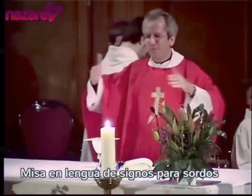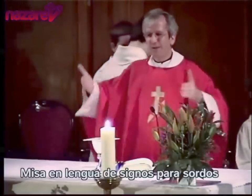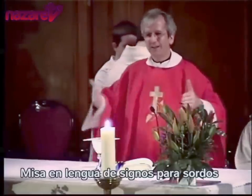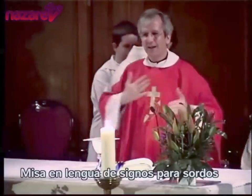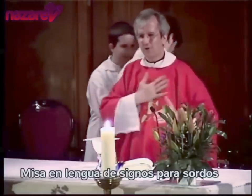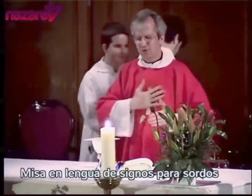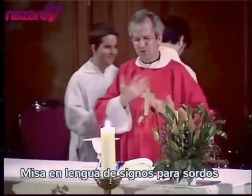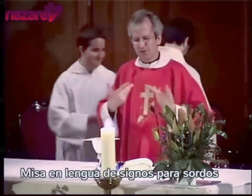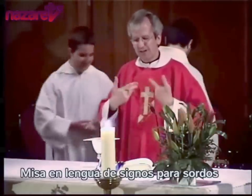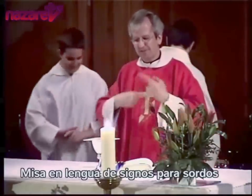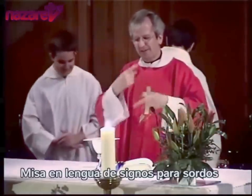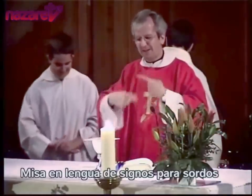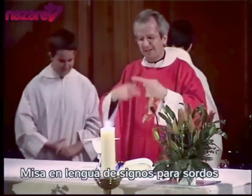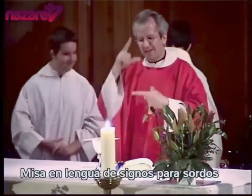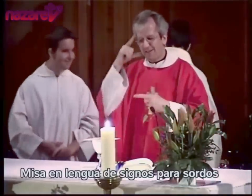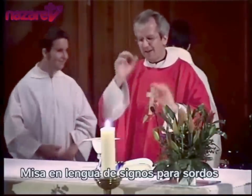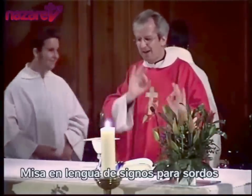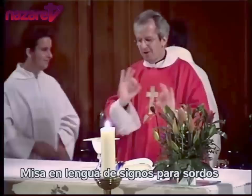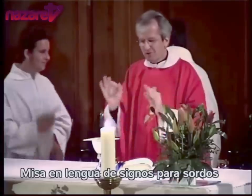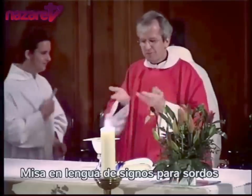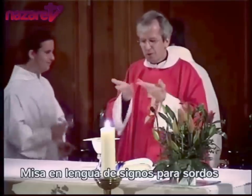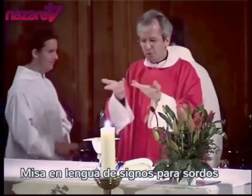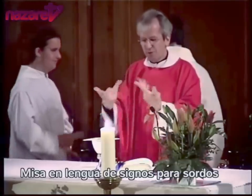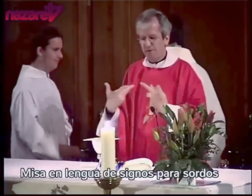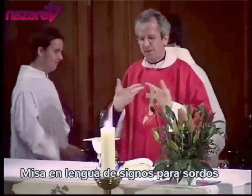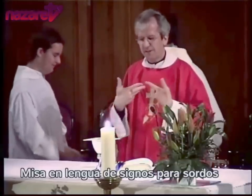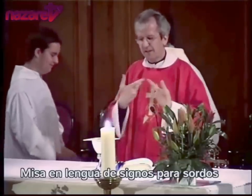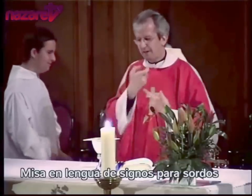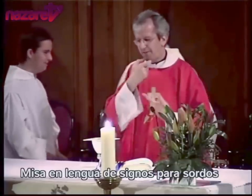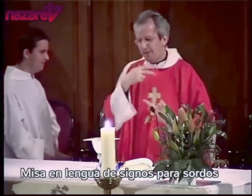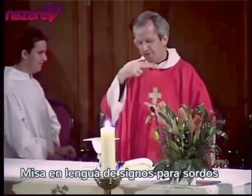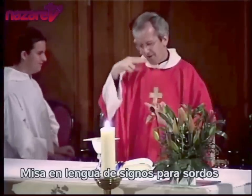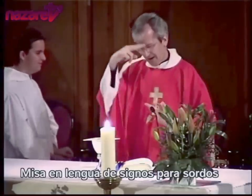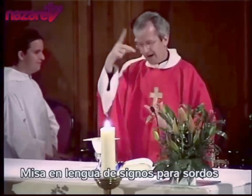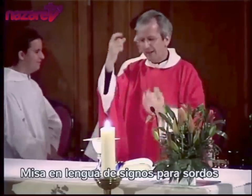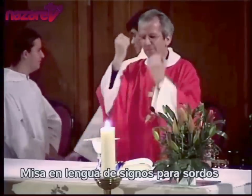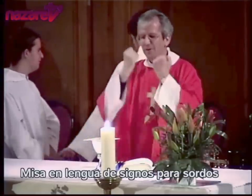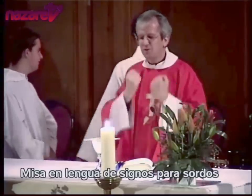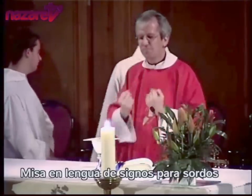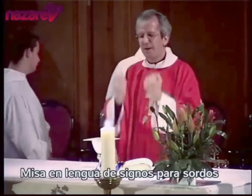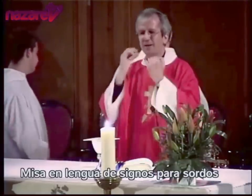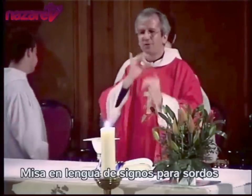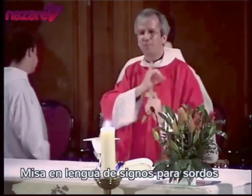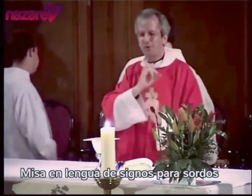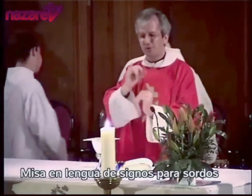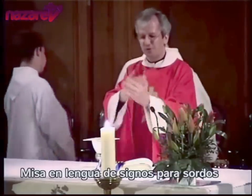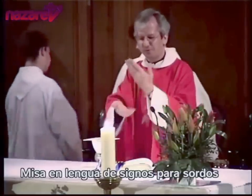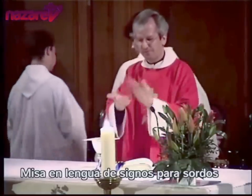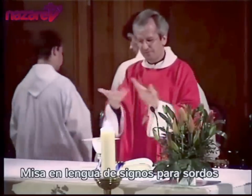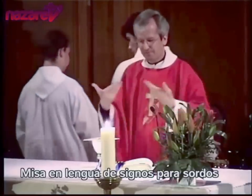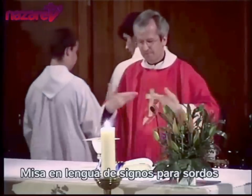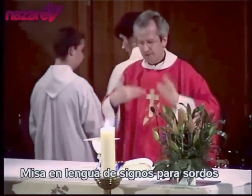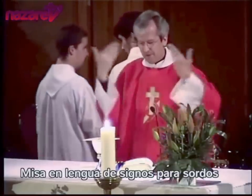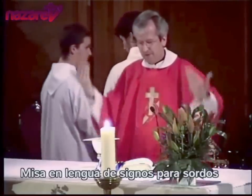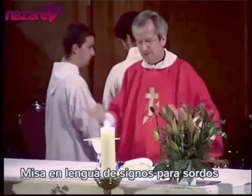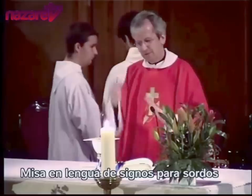Para que llevando al altar los gozos y las fatigas de cada día, nos dispongamos a ofrecer este sacrificio agradable a Dios Padre Todopoderoso.